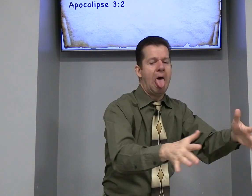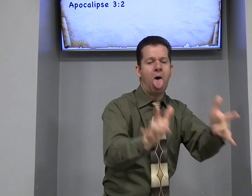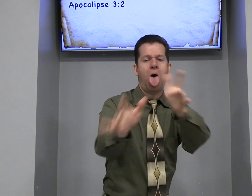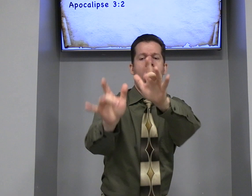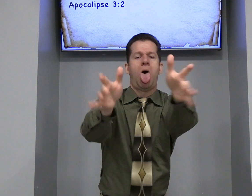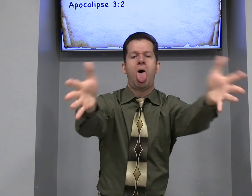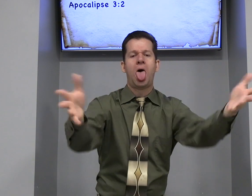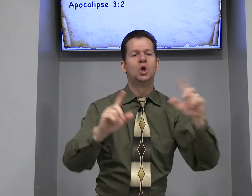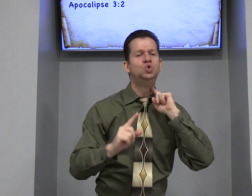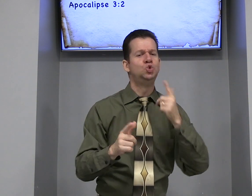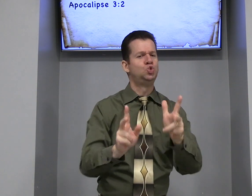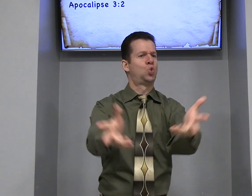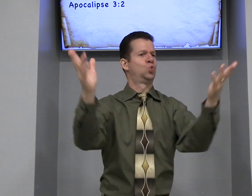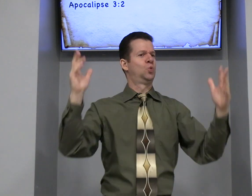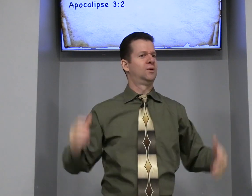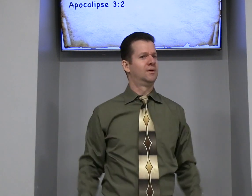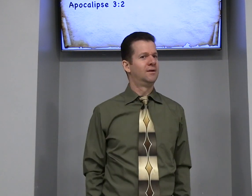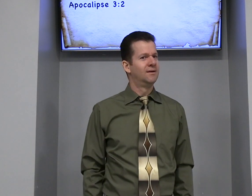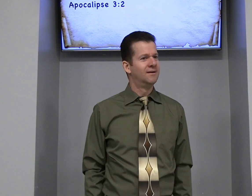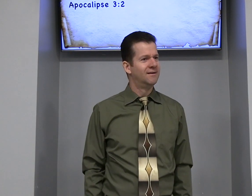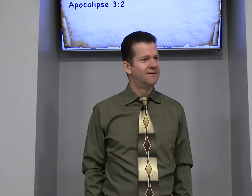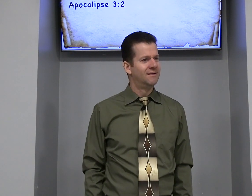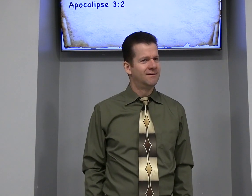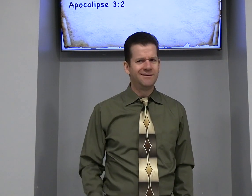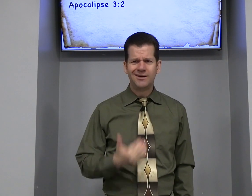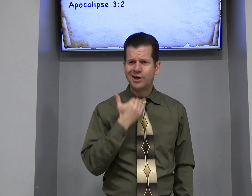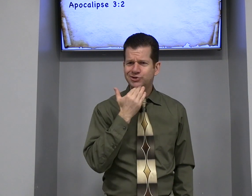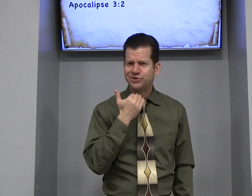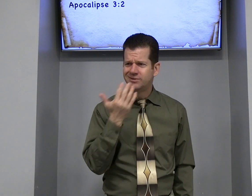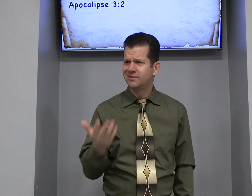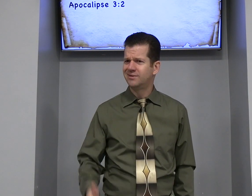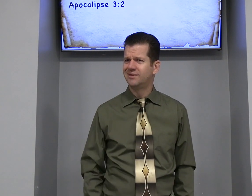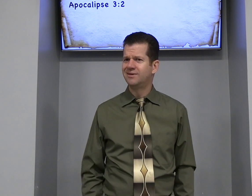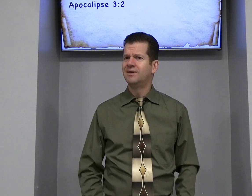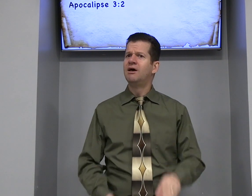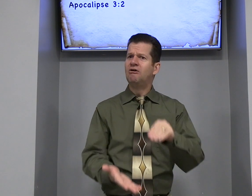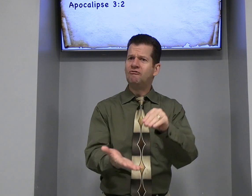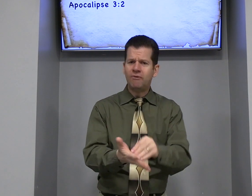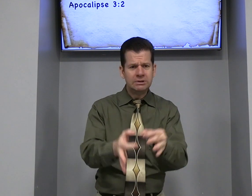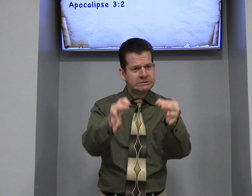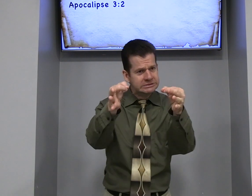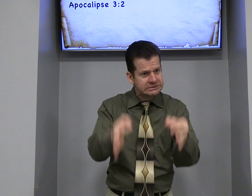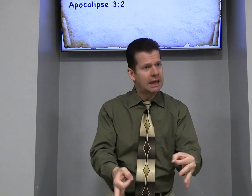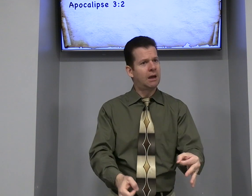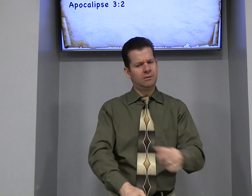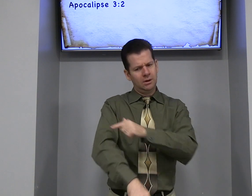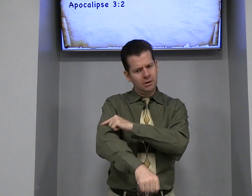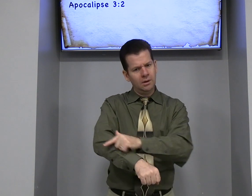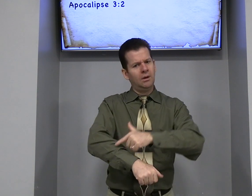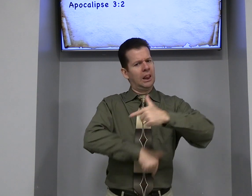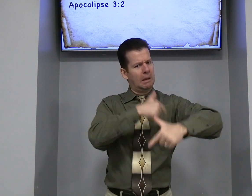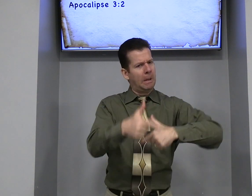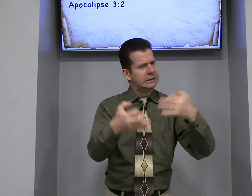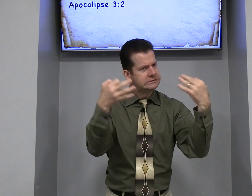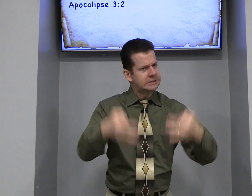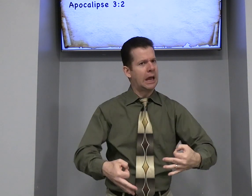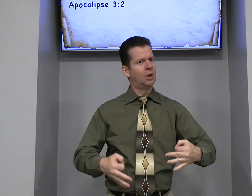jeito, limpa um pouco, deixa sujo alguns lugares. Não adianta limpar desse jeito, precisa fazer certinho,